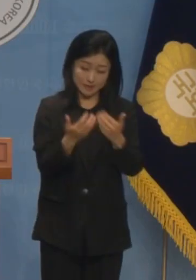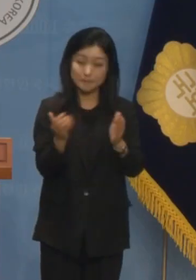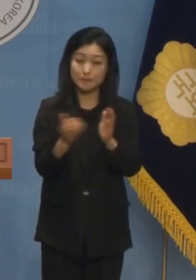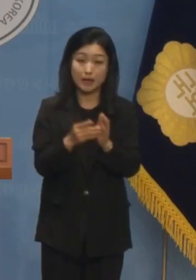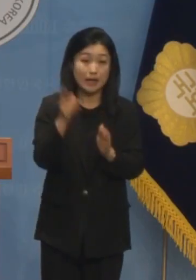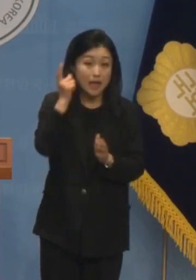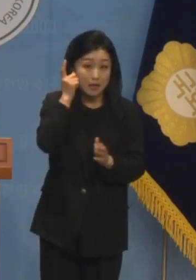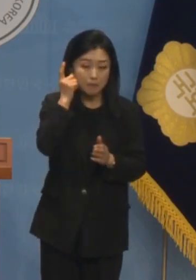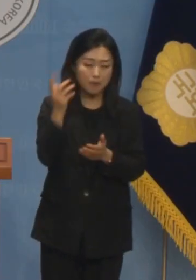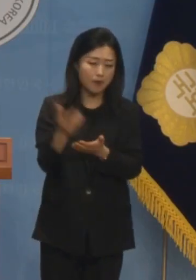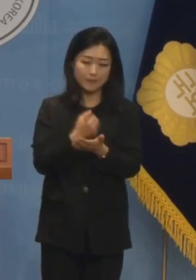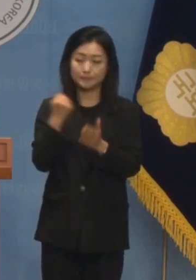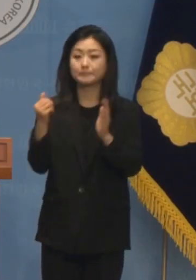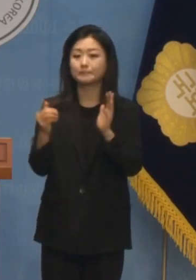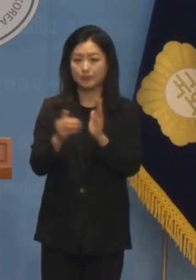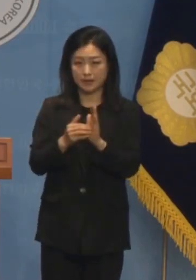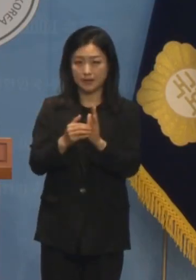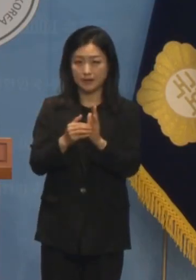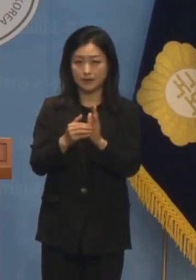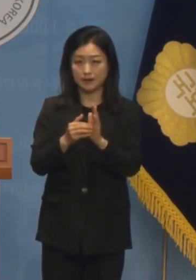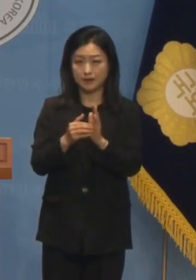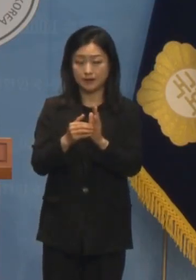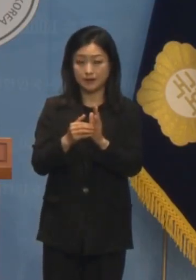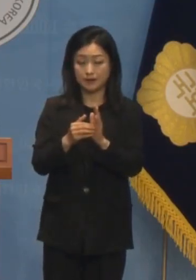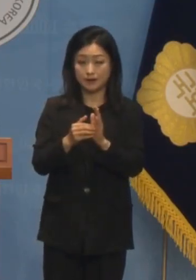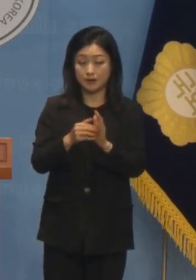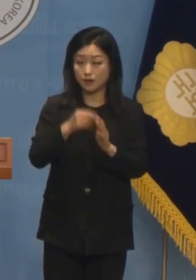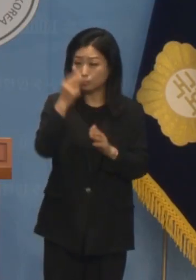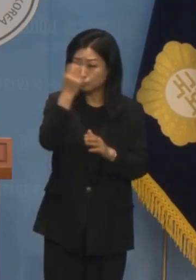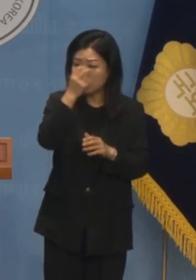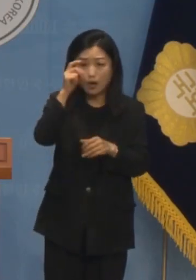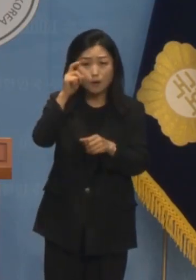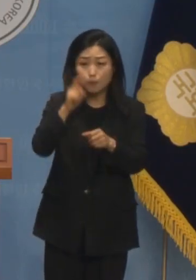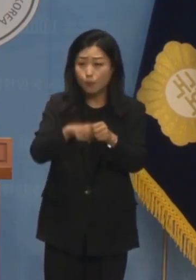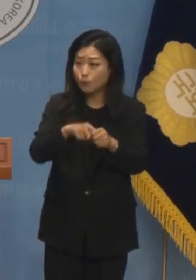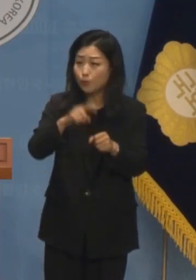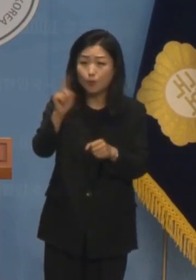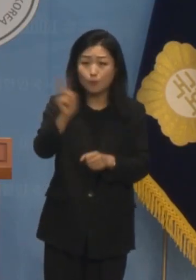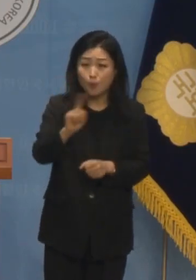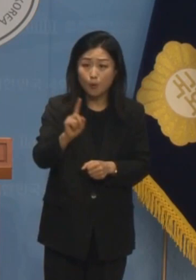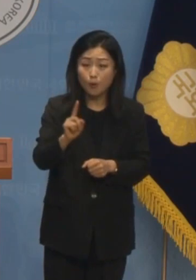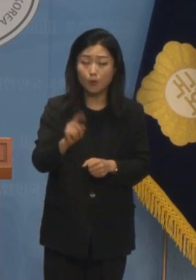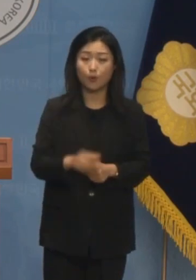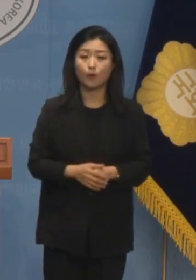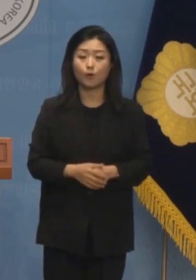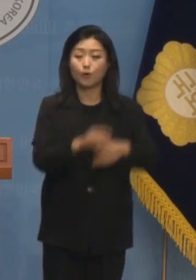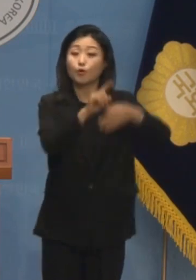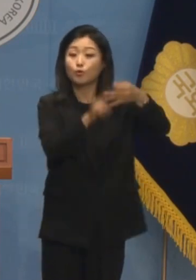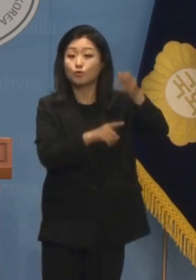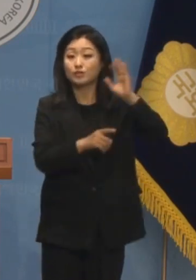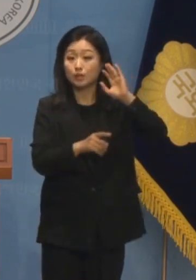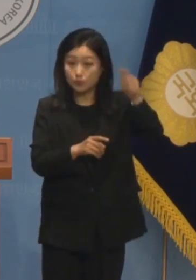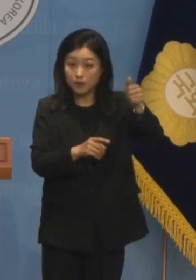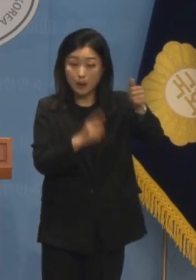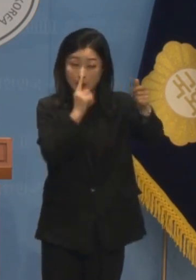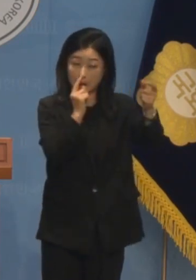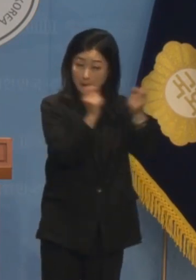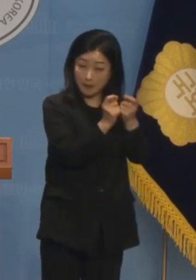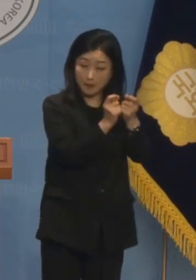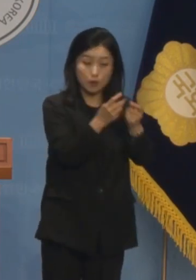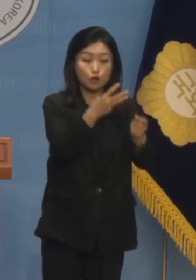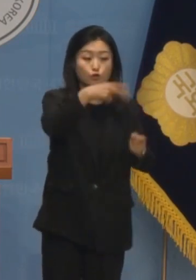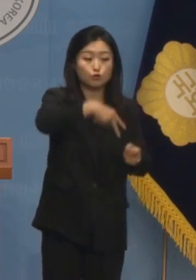휴대전화도 압수해갔습니다. 수사의 목적은 하나입니다. 윤석열 대통령과 가까운